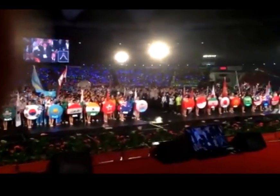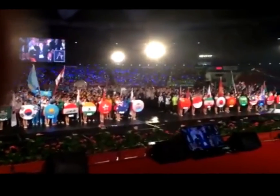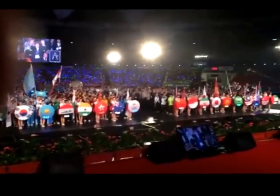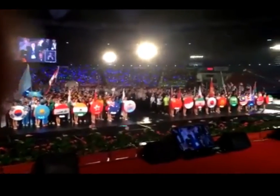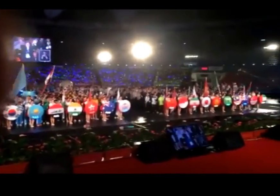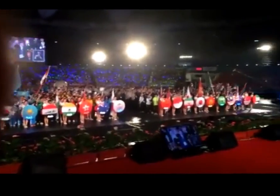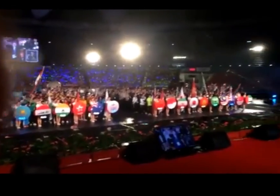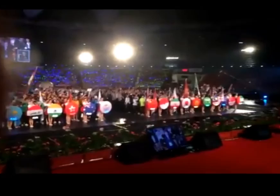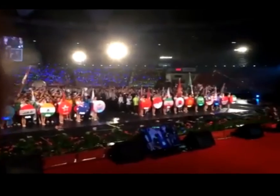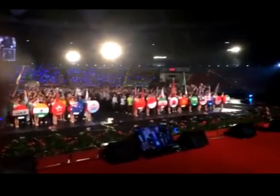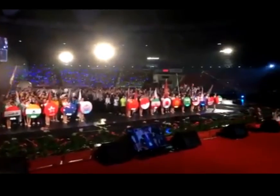我们的贵宾席当中就是我们的教育部长吴思华吴部长，欢迎部长。